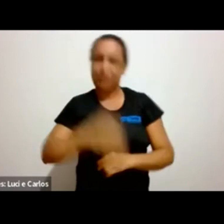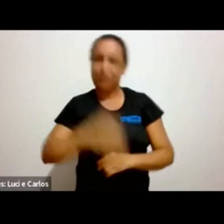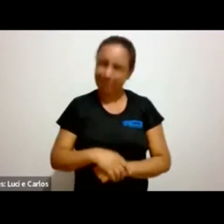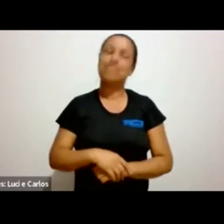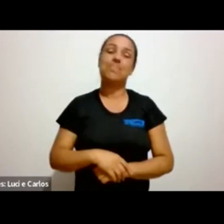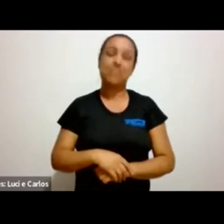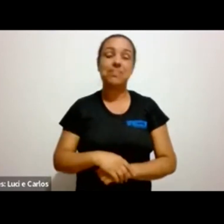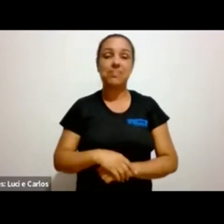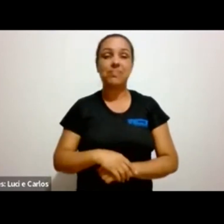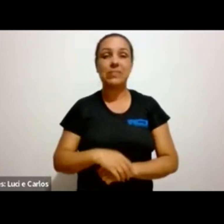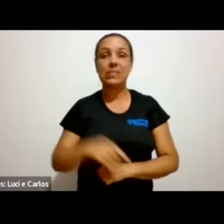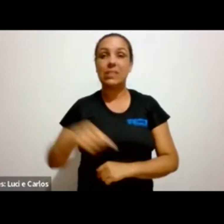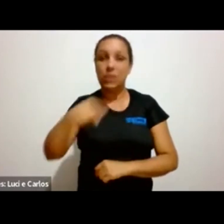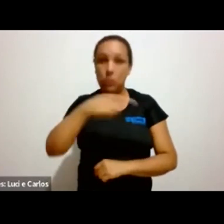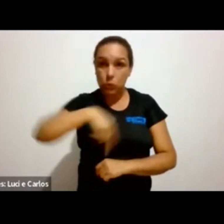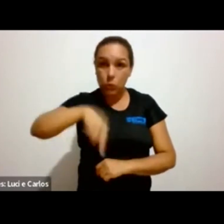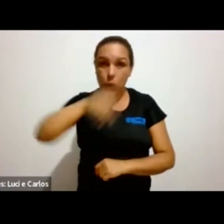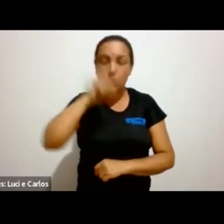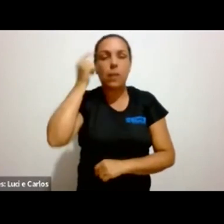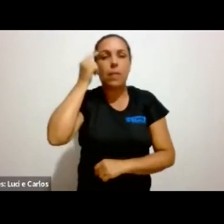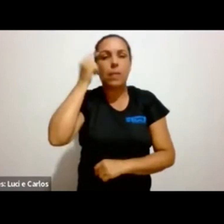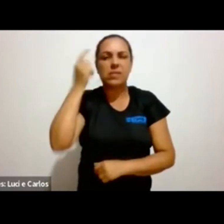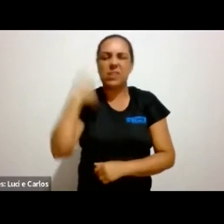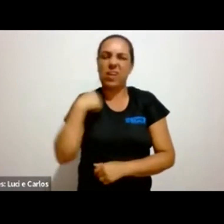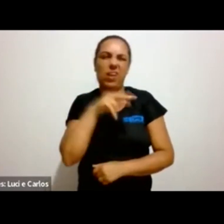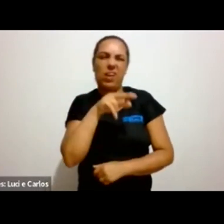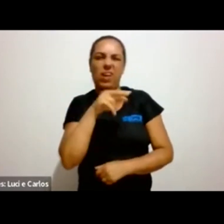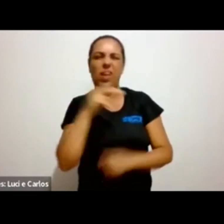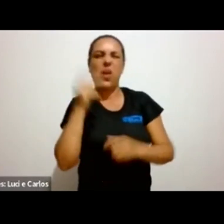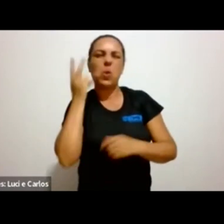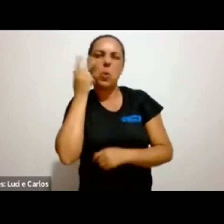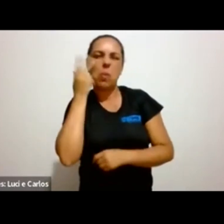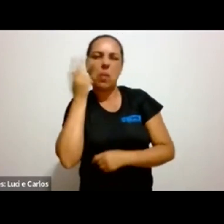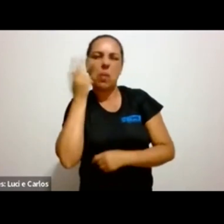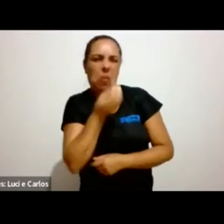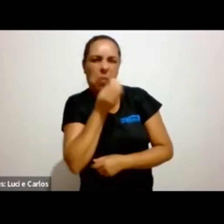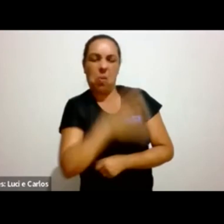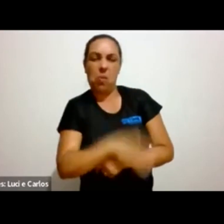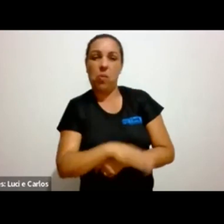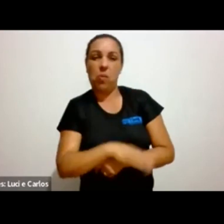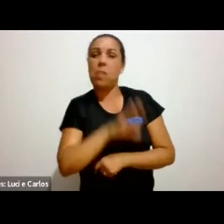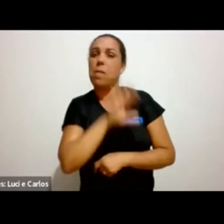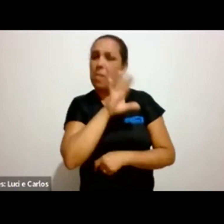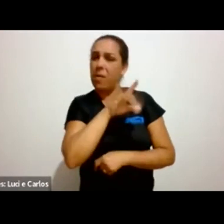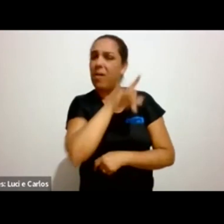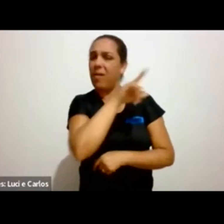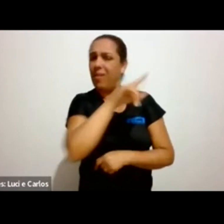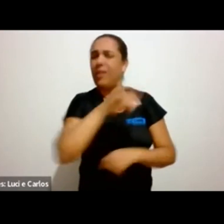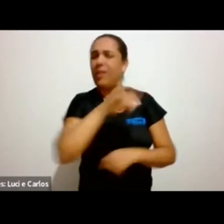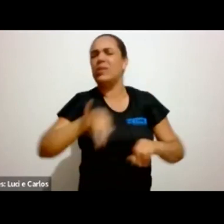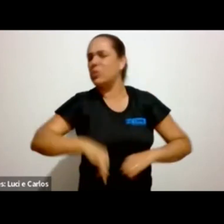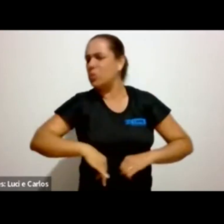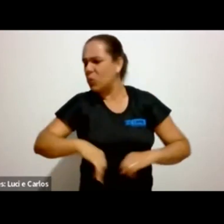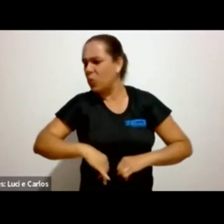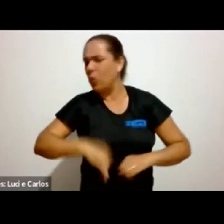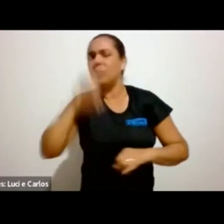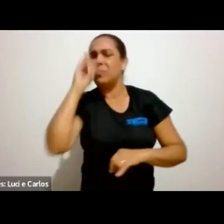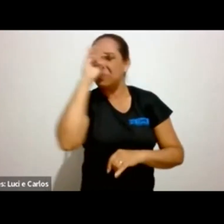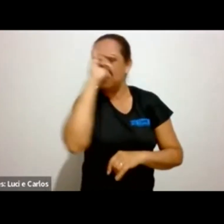normais, quem sofre dessa síndrome, para ela é muito difícil fazer coisas que parecem ser muito simples para